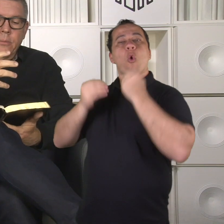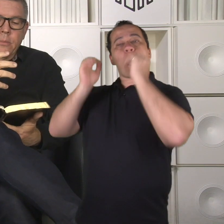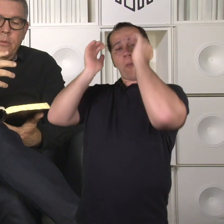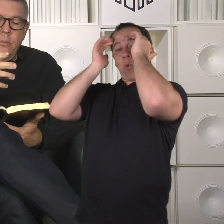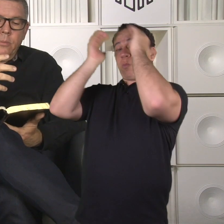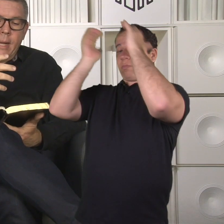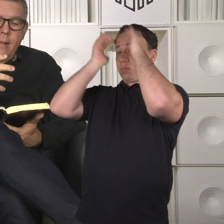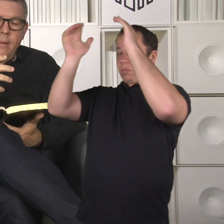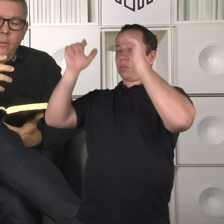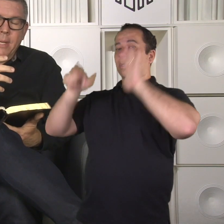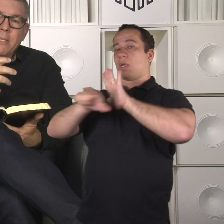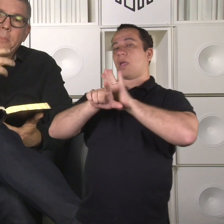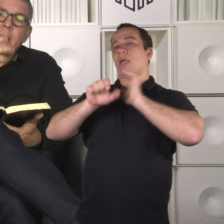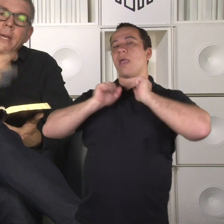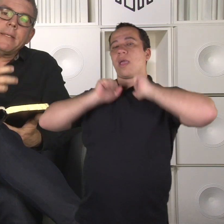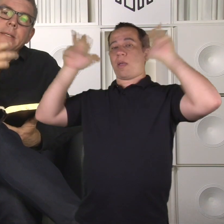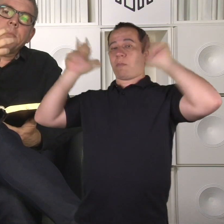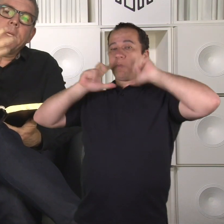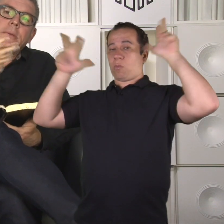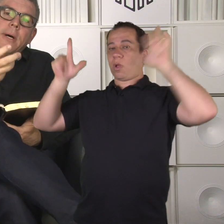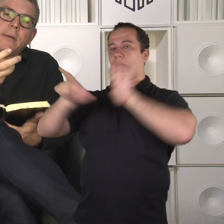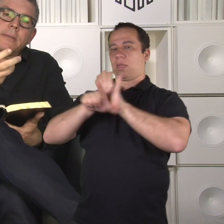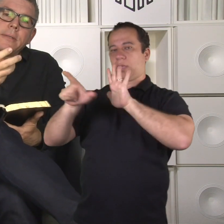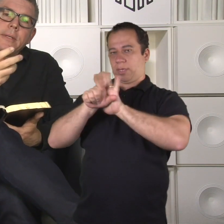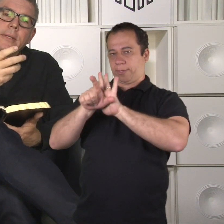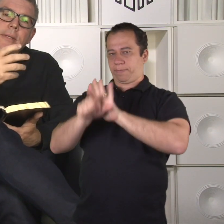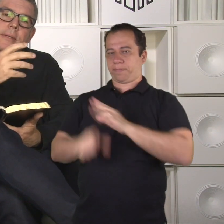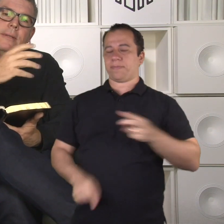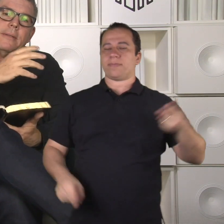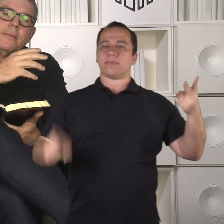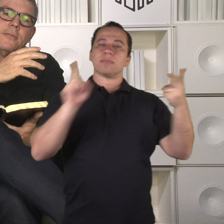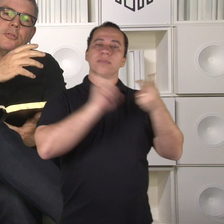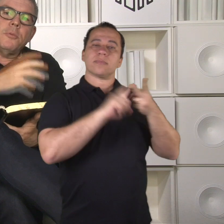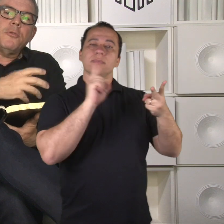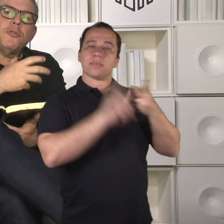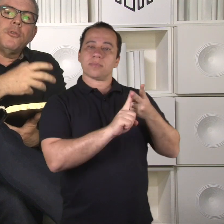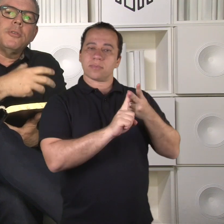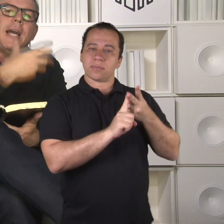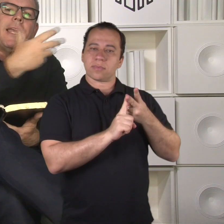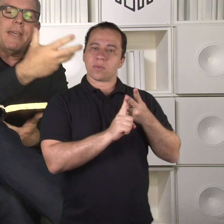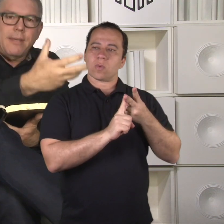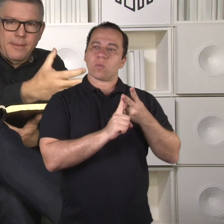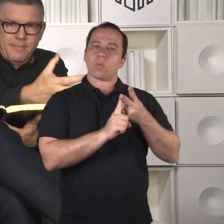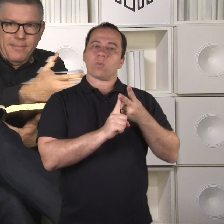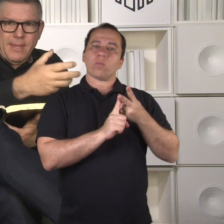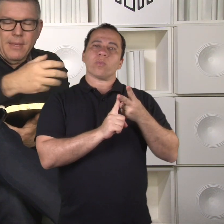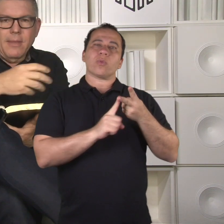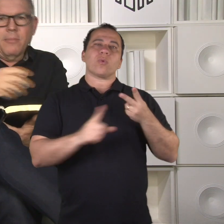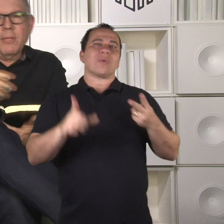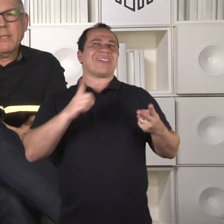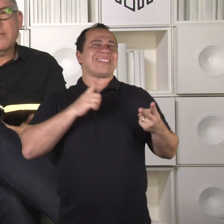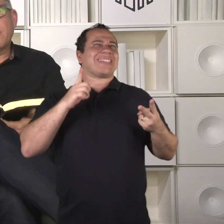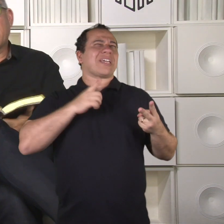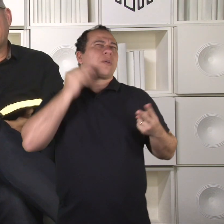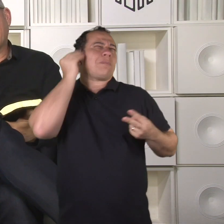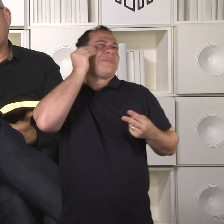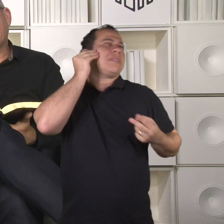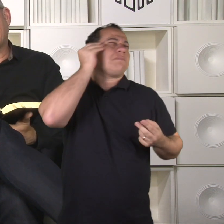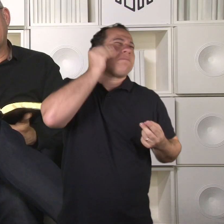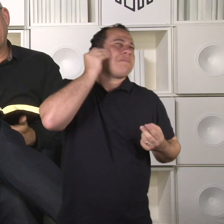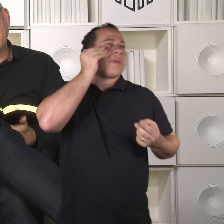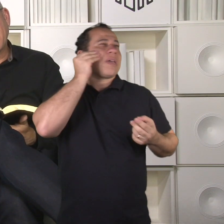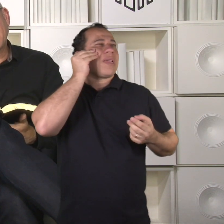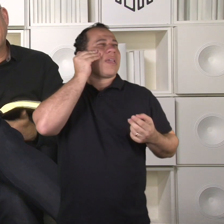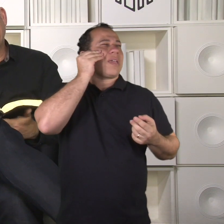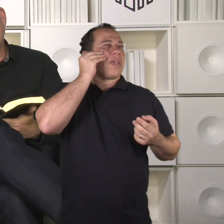existe uma experiência espiritual sob o jugo da lei, mas existe uma